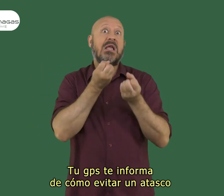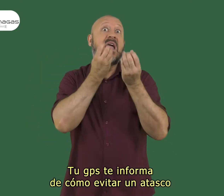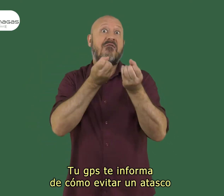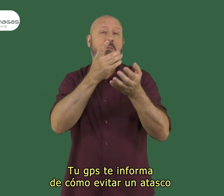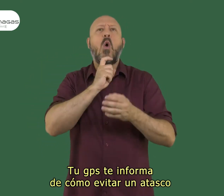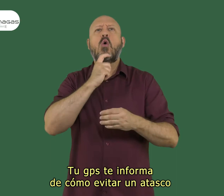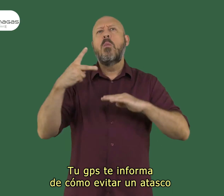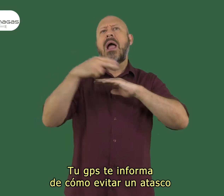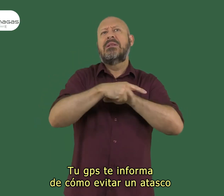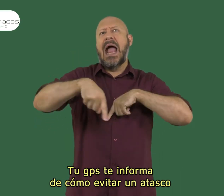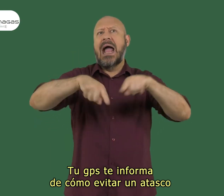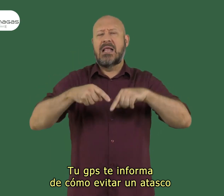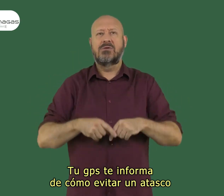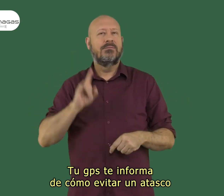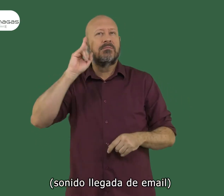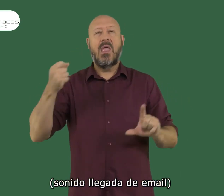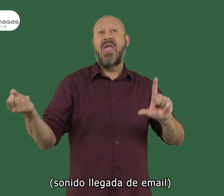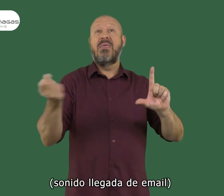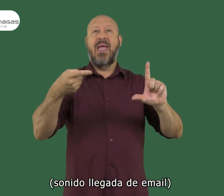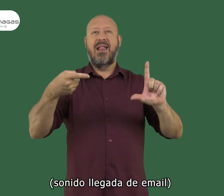te informa de cómo evitar un atasco.